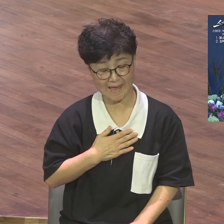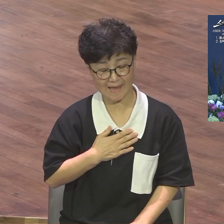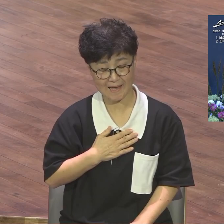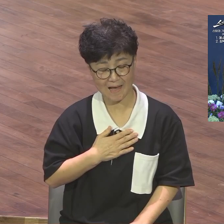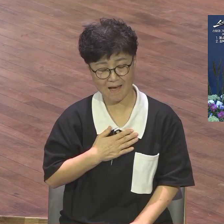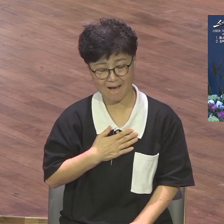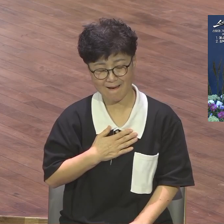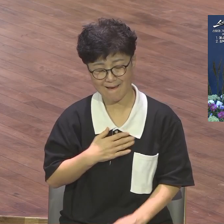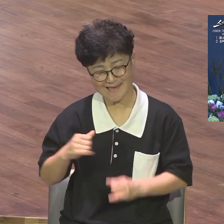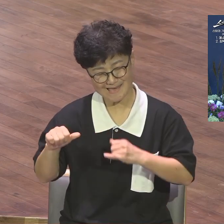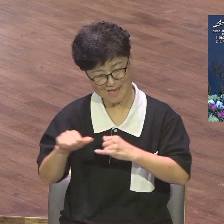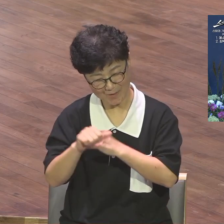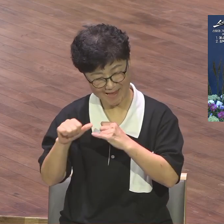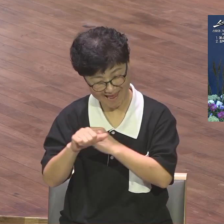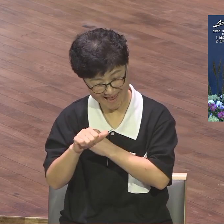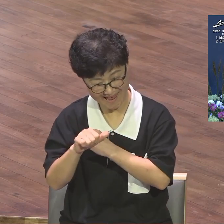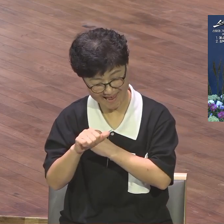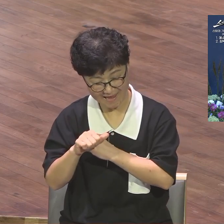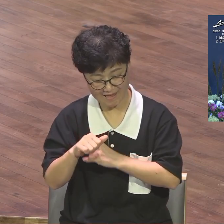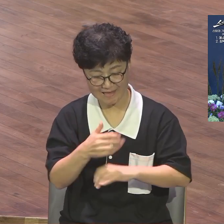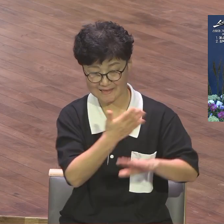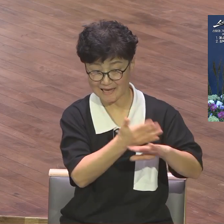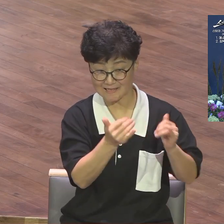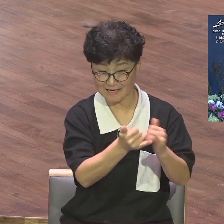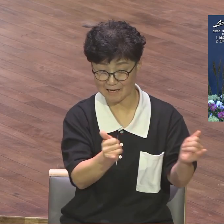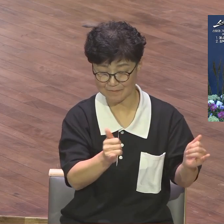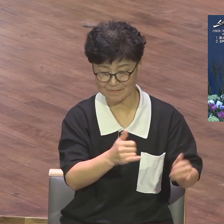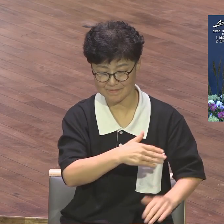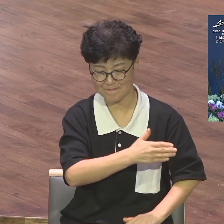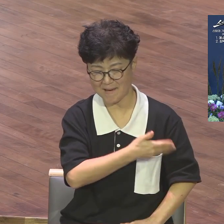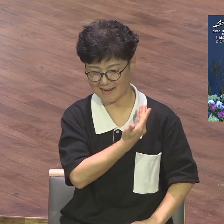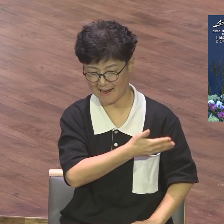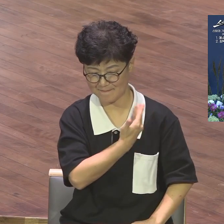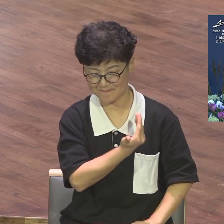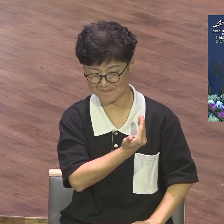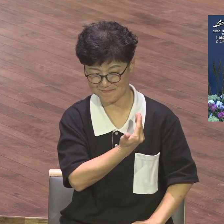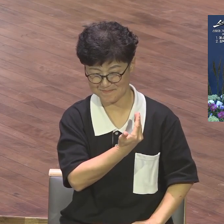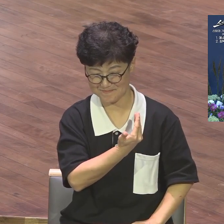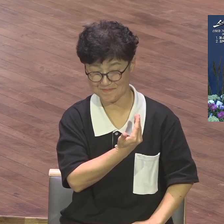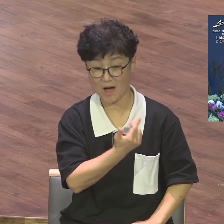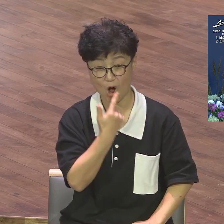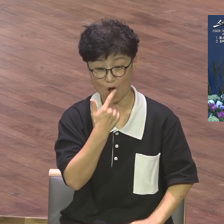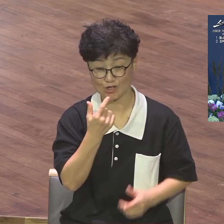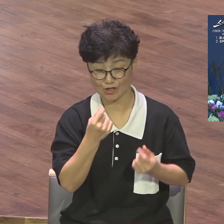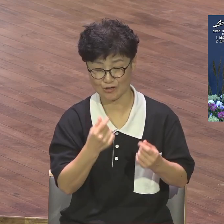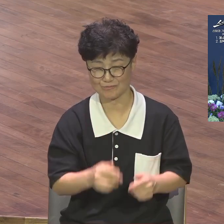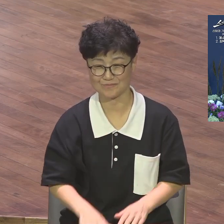예, 내로남불. 이런 이야기 있잖아요. 서로 약속을 했는데